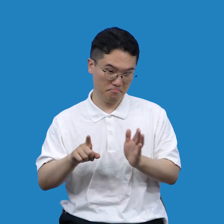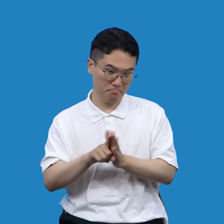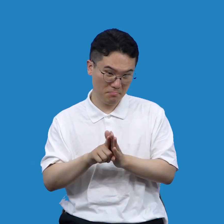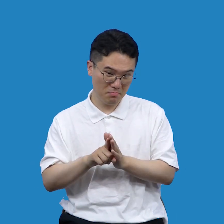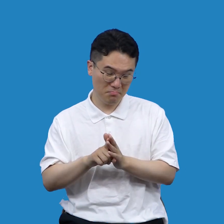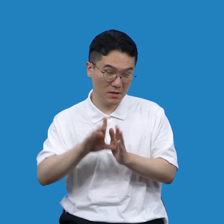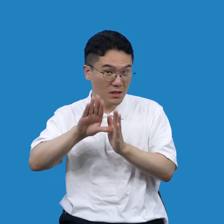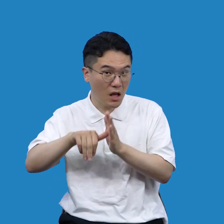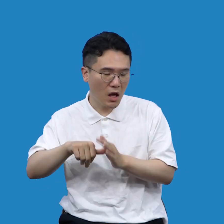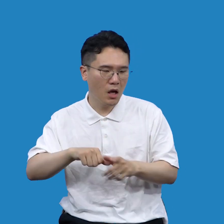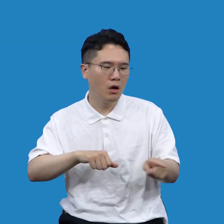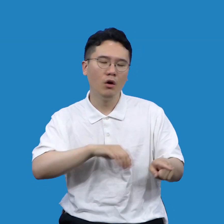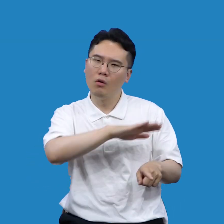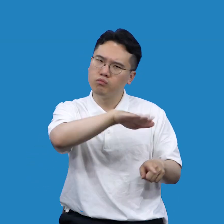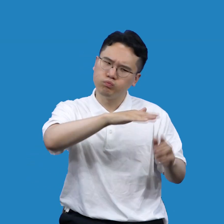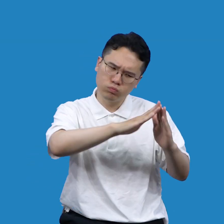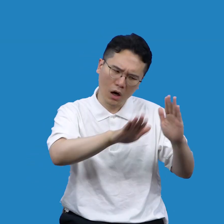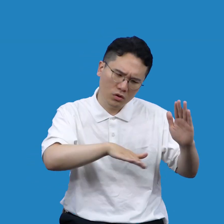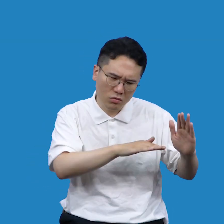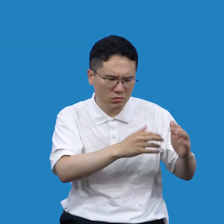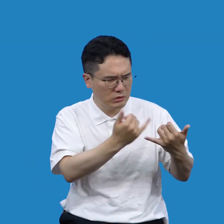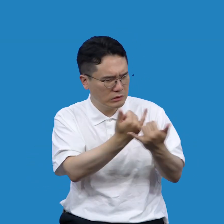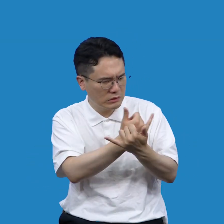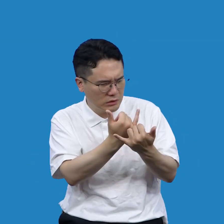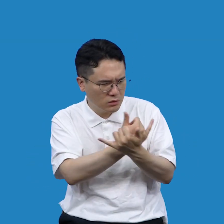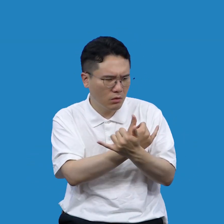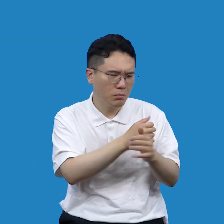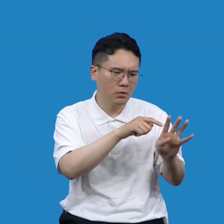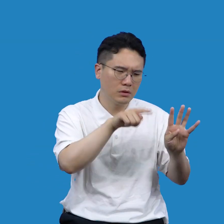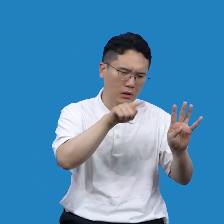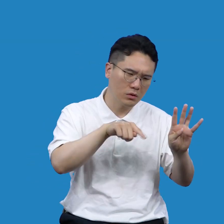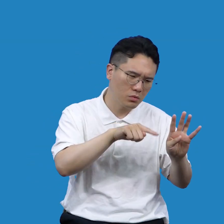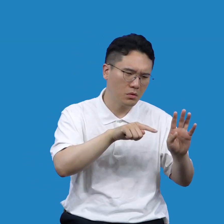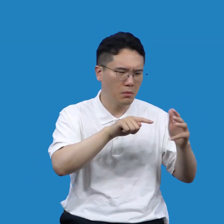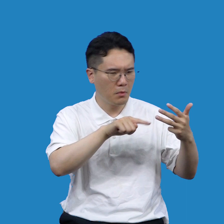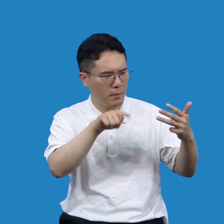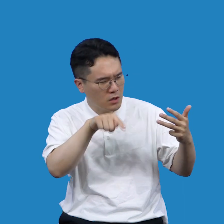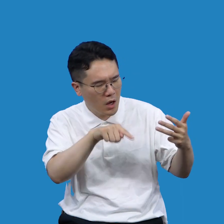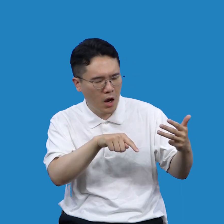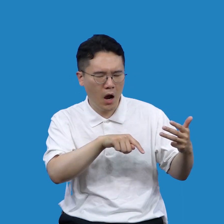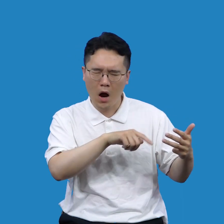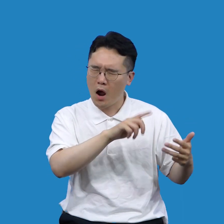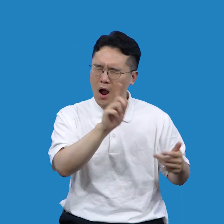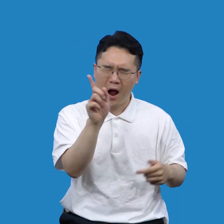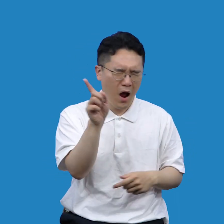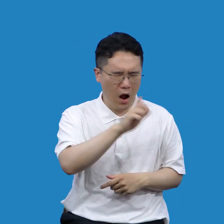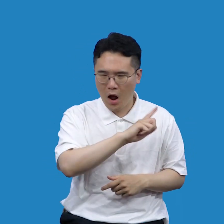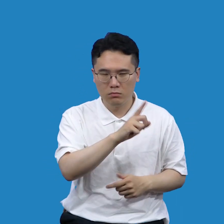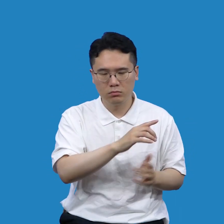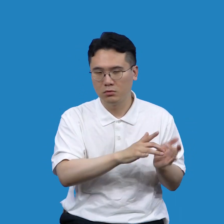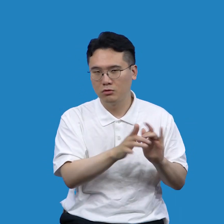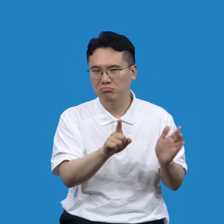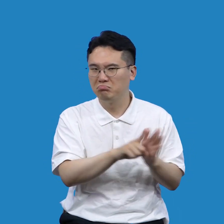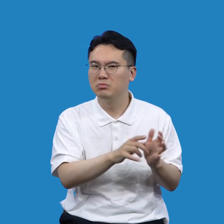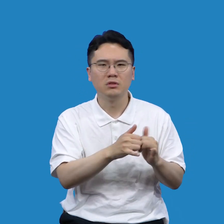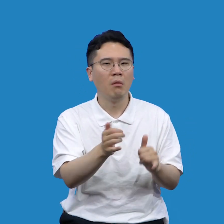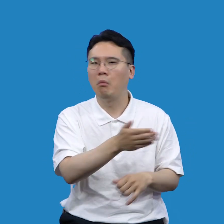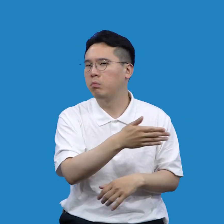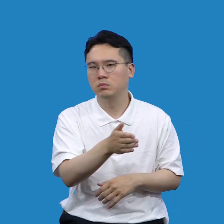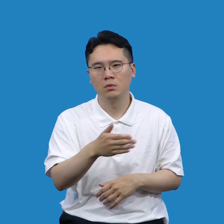뒤져도 아무도 예수 믿는 사람 없었어요. 제가 처음 믿었거든요. 근데